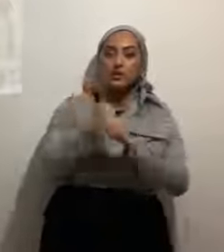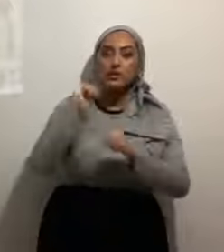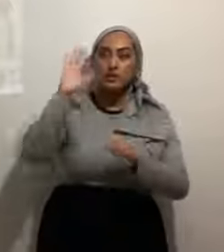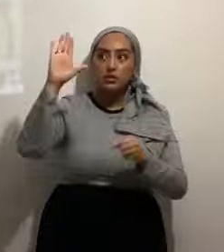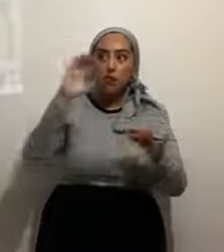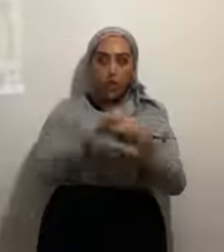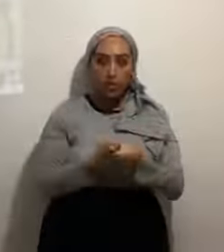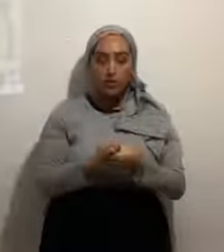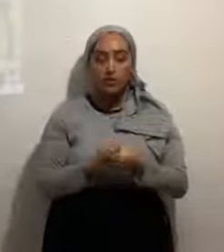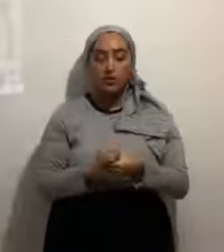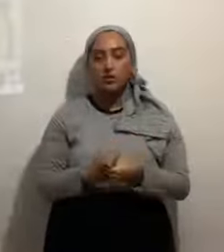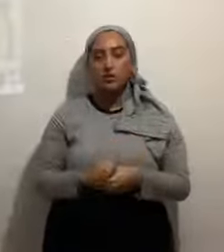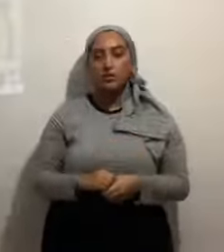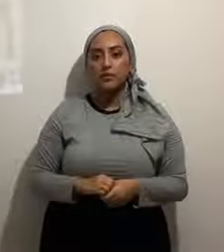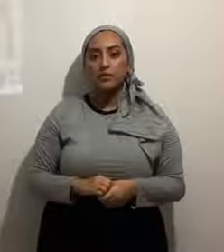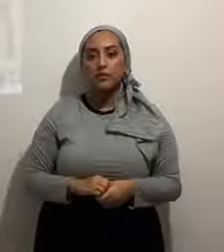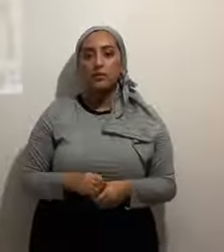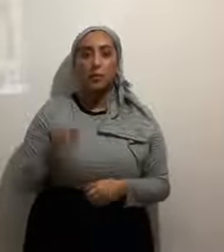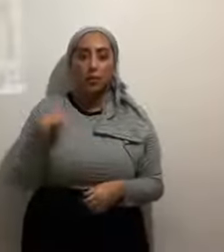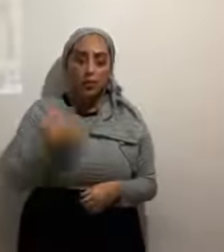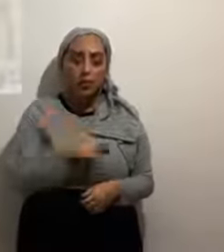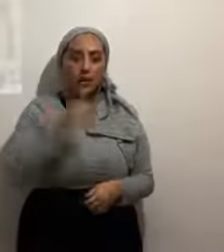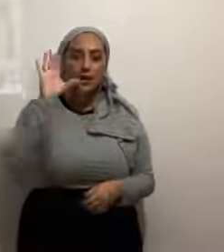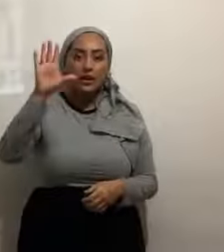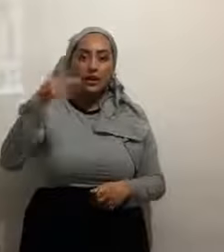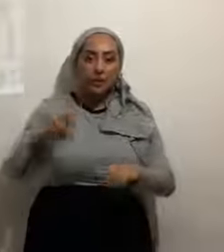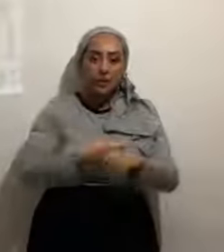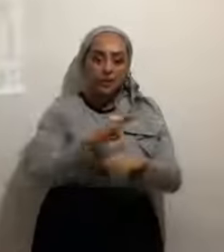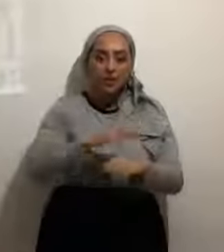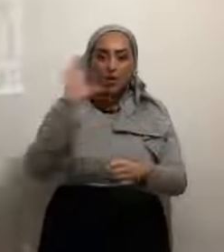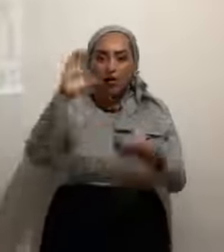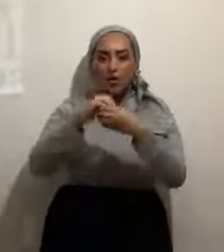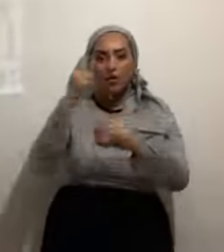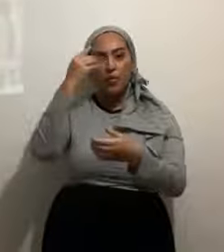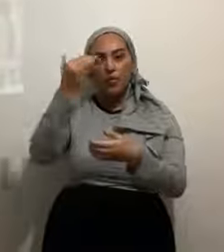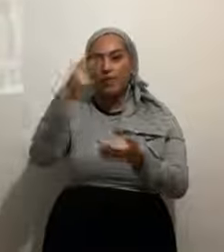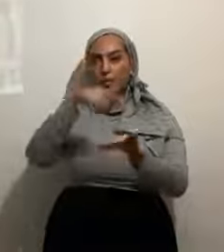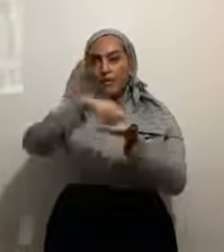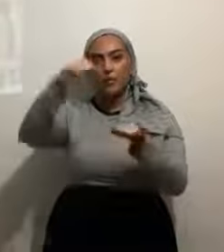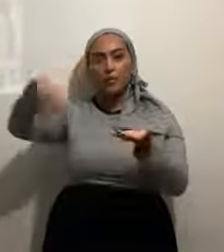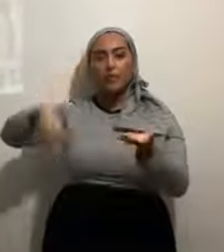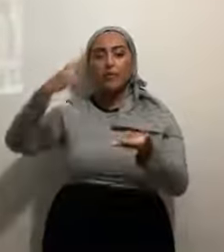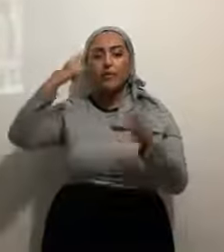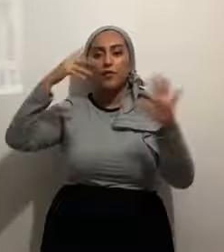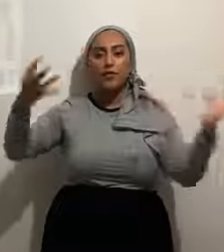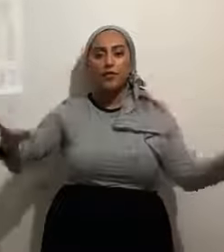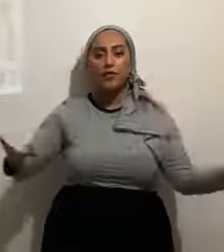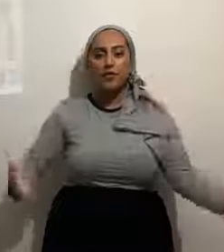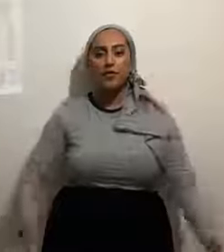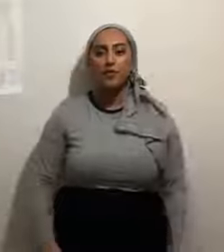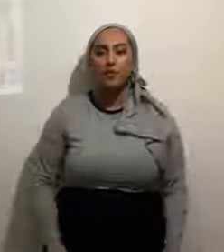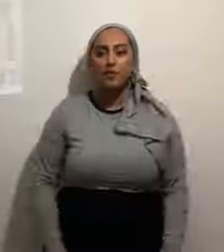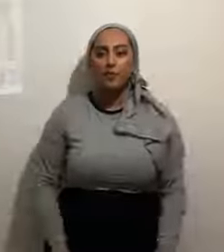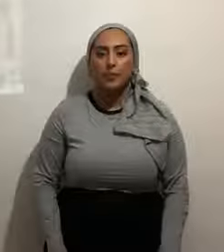suyos. Somos sus ovejas de su prado. ¿Cómo nos va a dejar ahí? Él dice que,